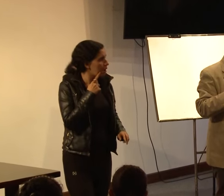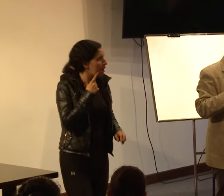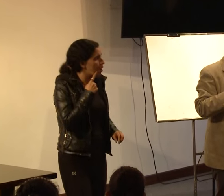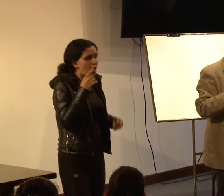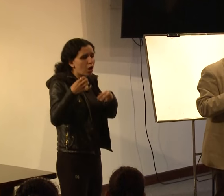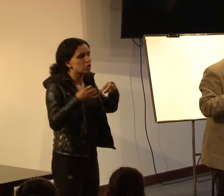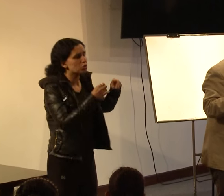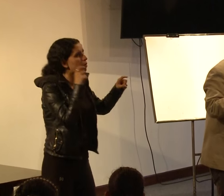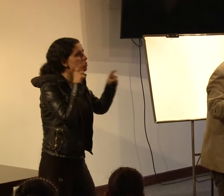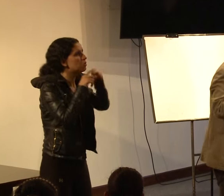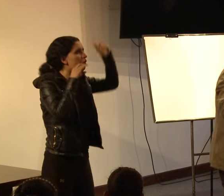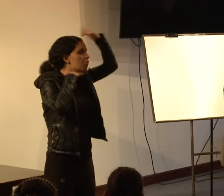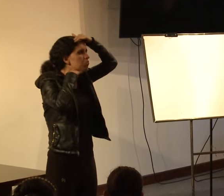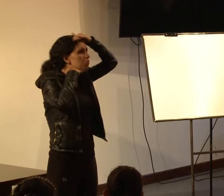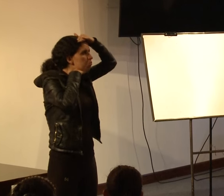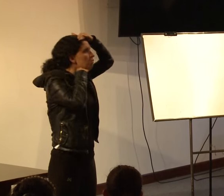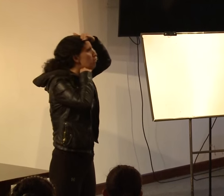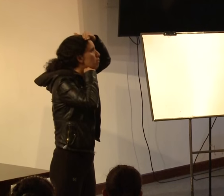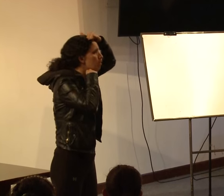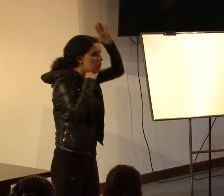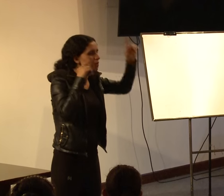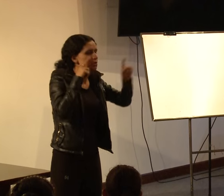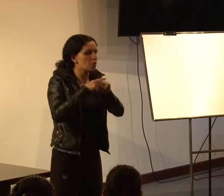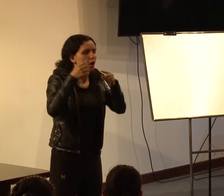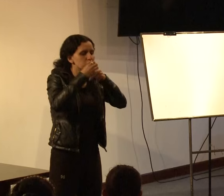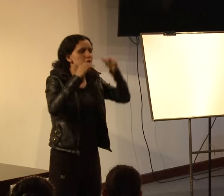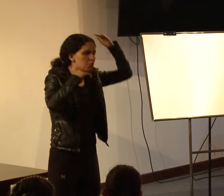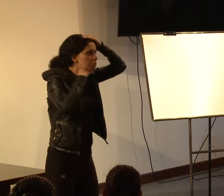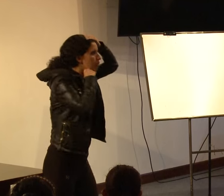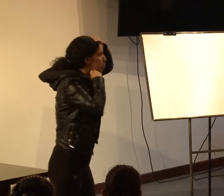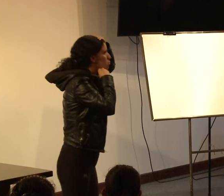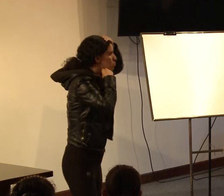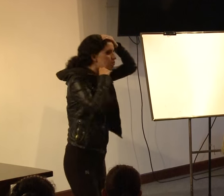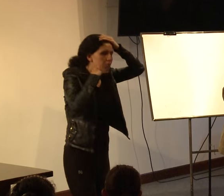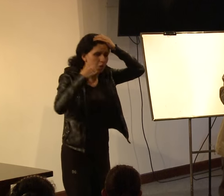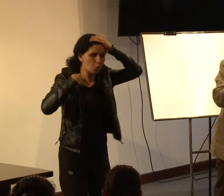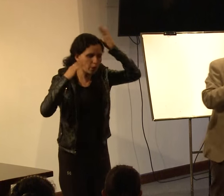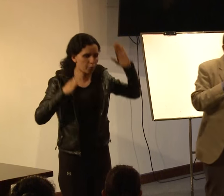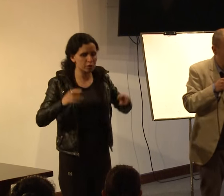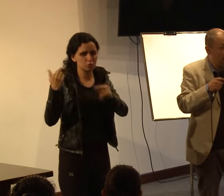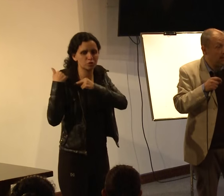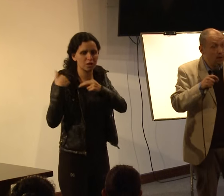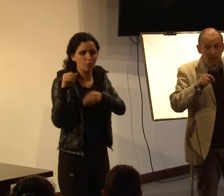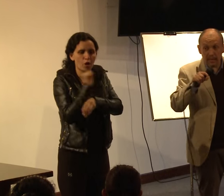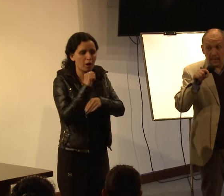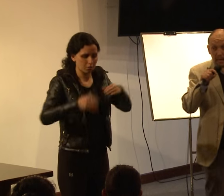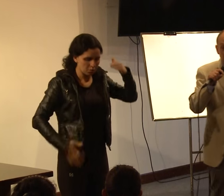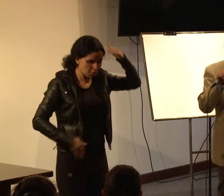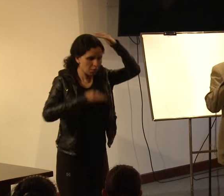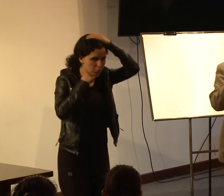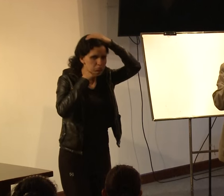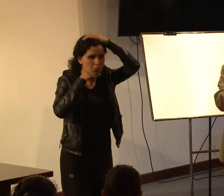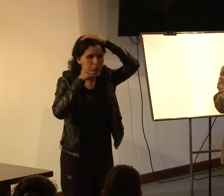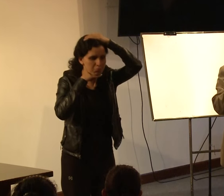este pedazo, ¿no? Y que el cuerpo es finalmente lo que transporta la cabeza para ir de una clase a otra y no sirve para nada más. Fíjense